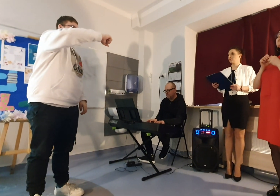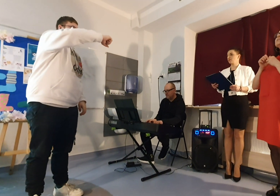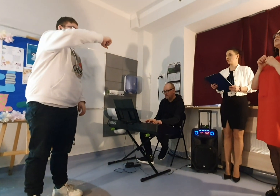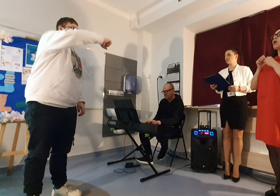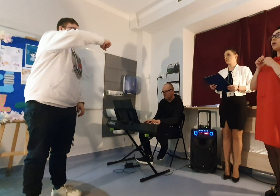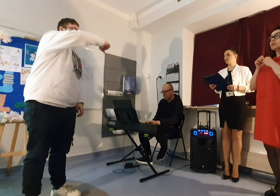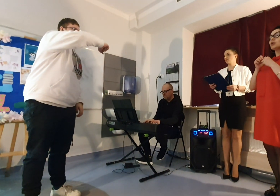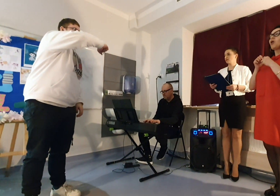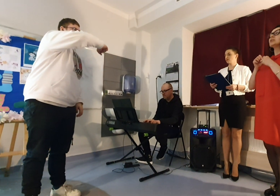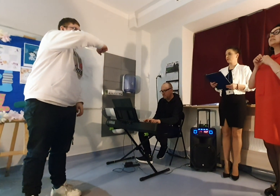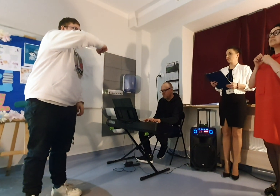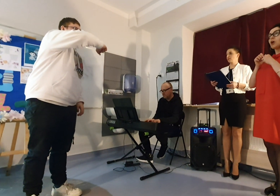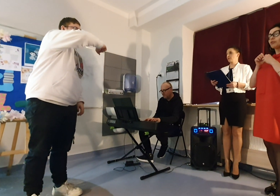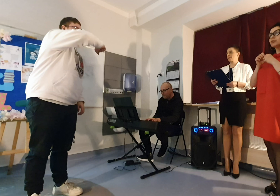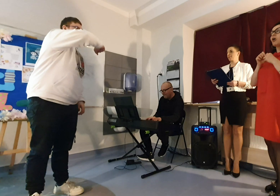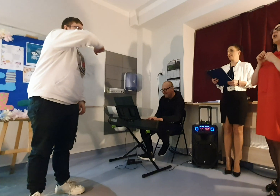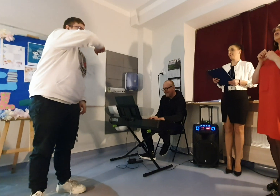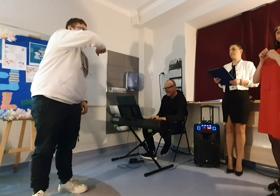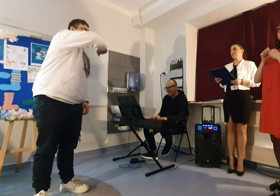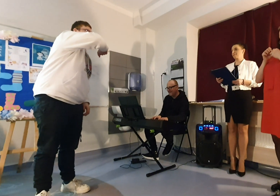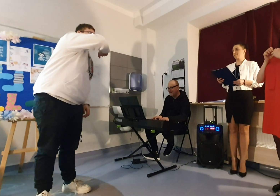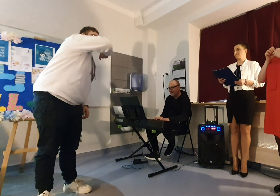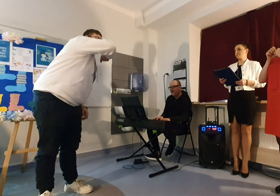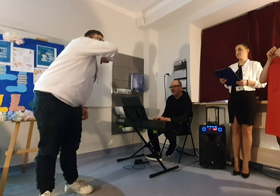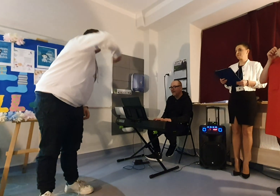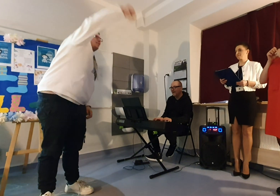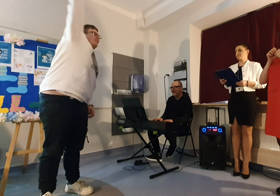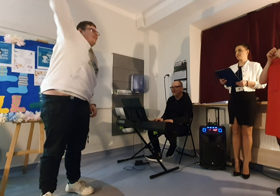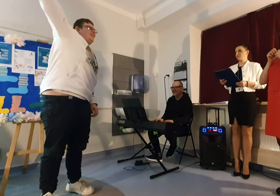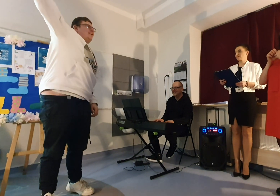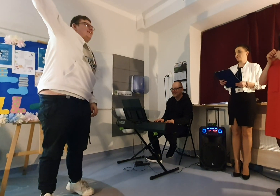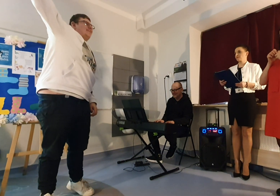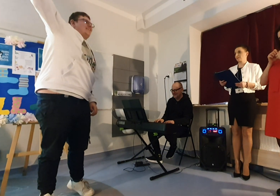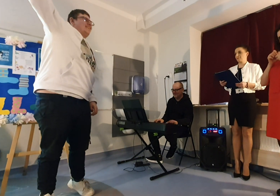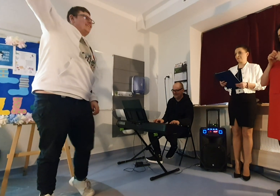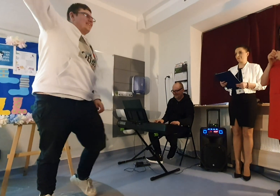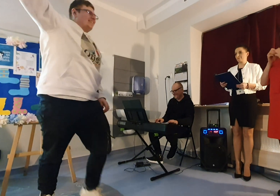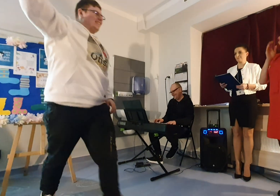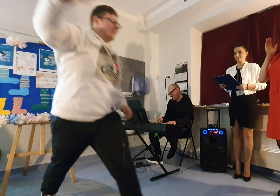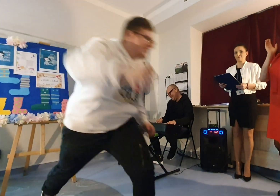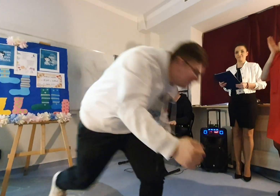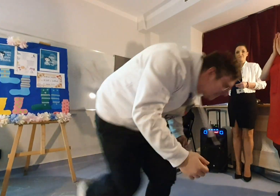co to? Co to? Co to? Musi błoto!